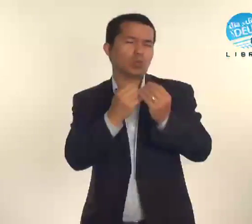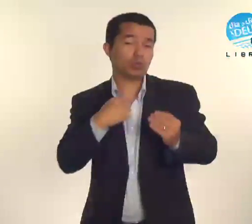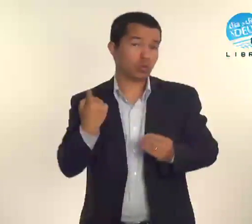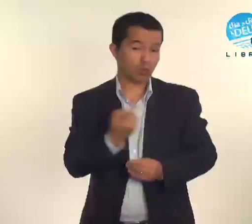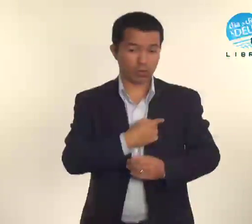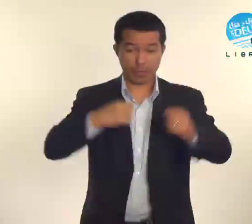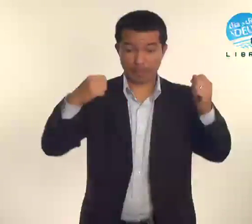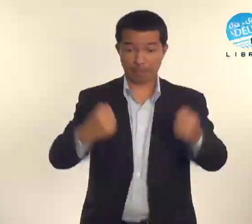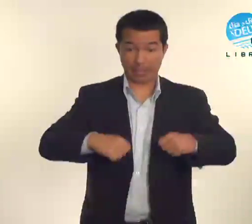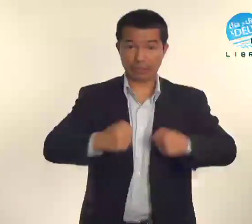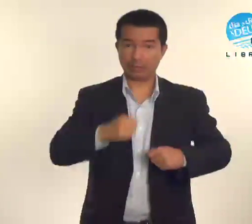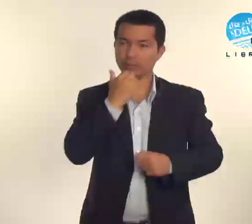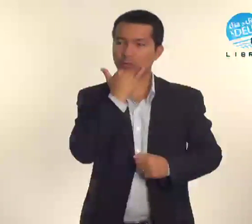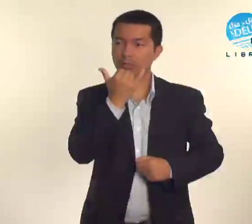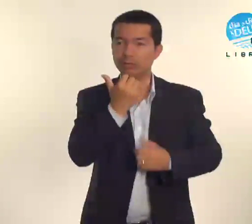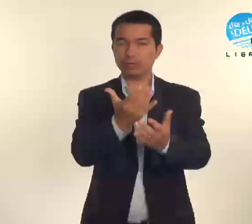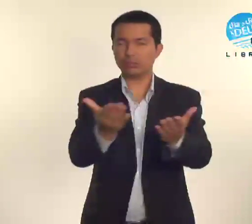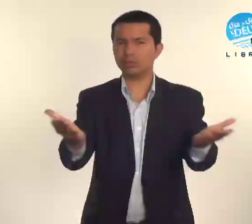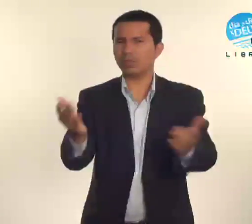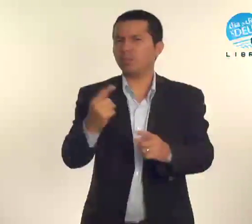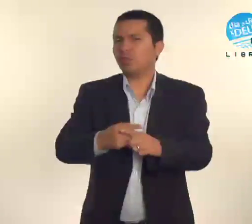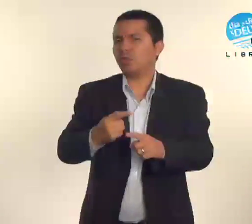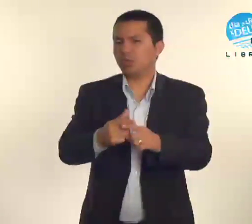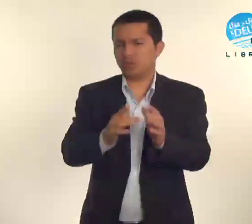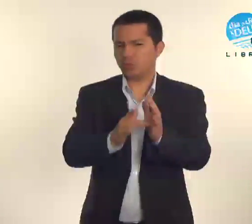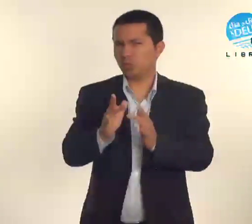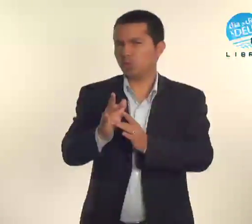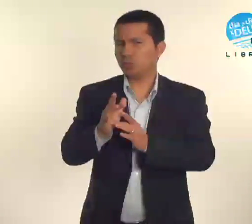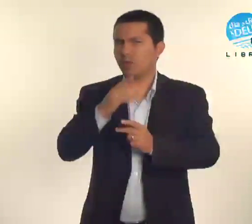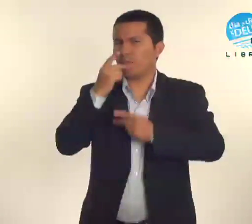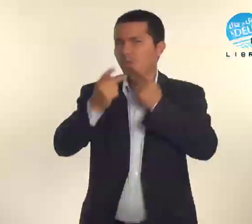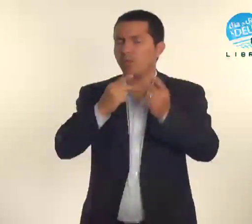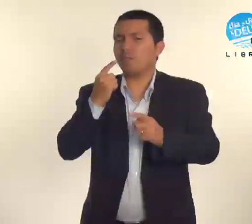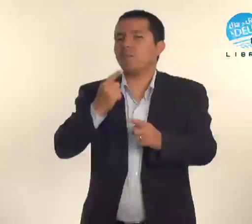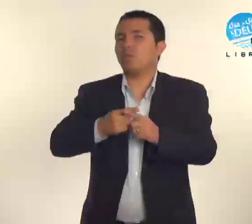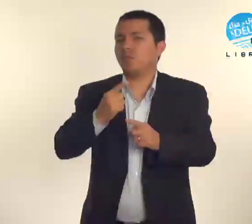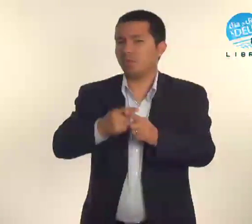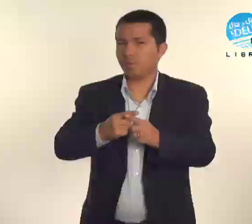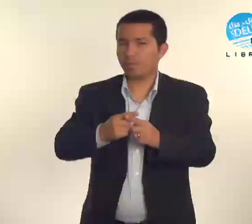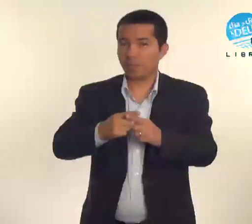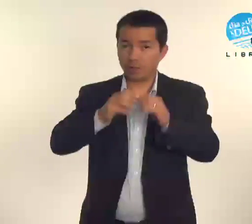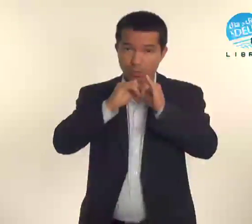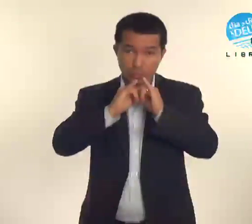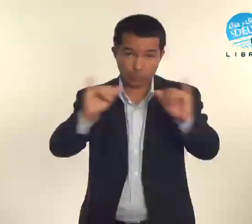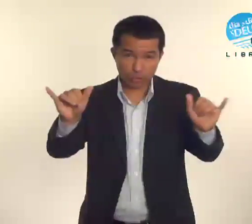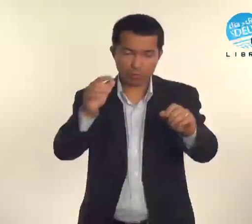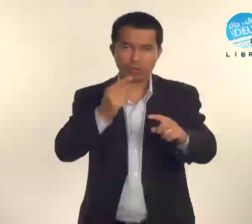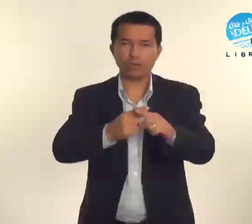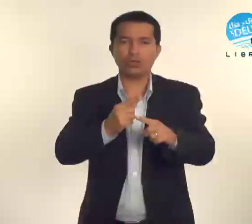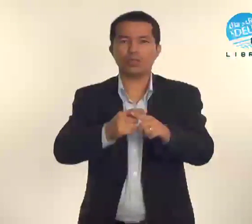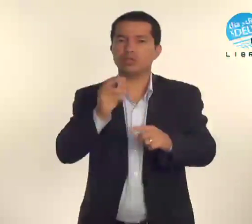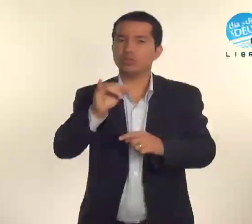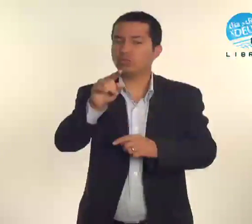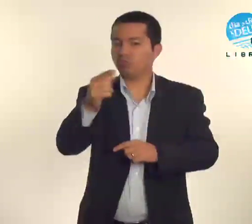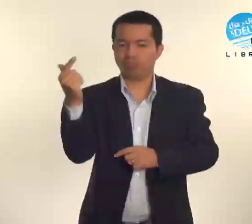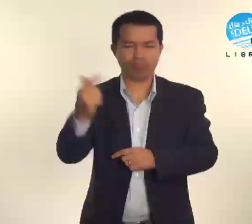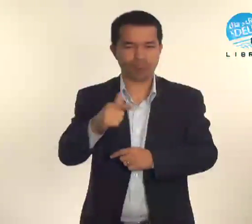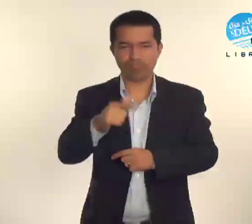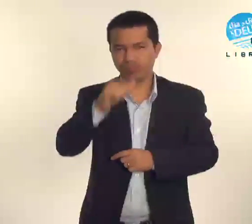vertentes, a necessidade do perdão. Por quê? Porque, queridos, se você não